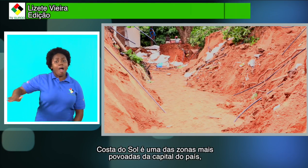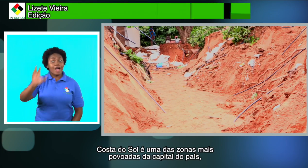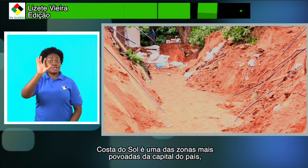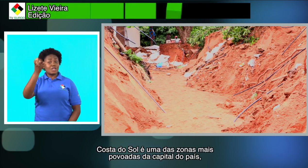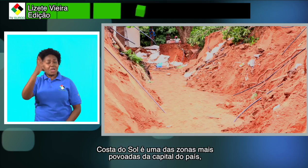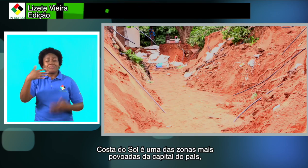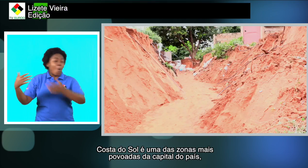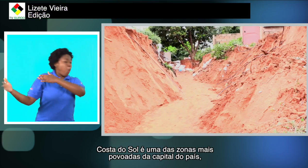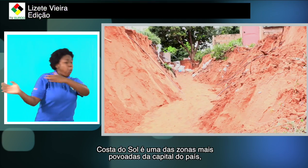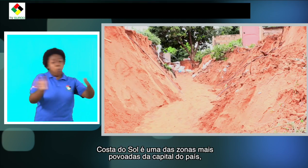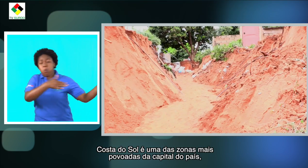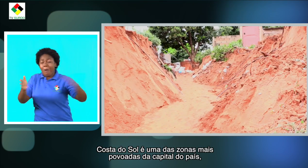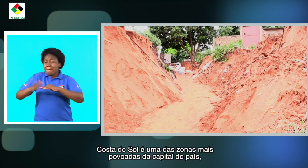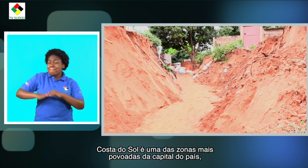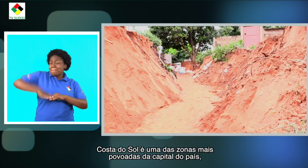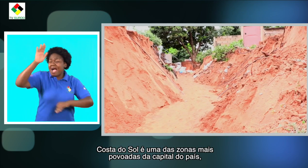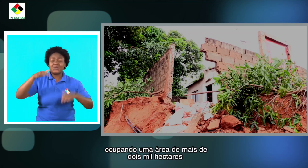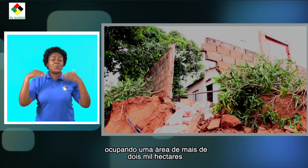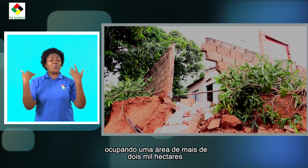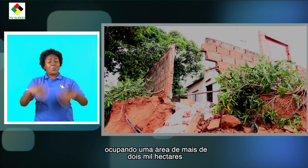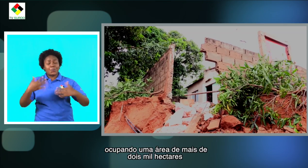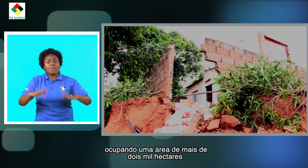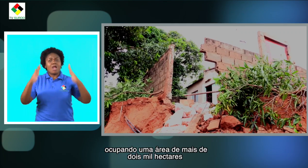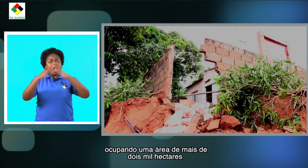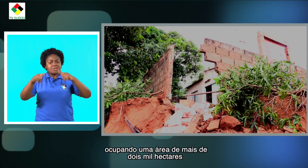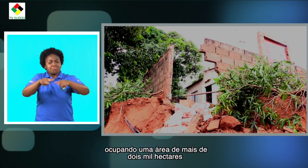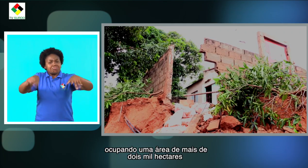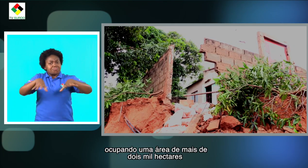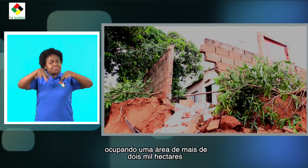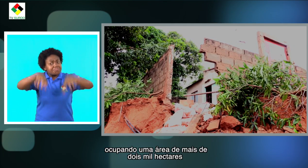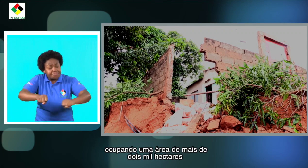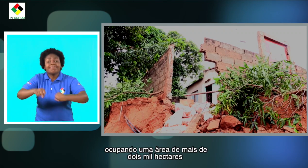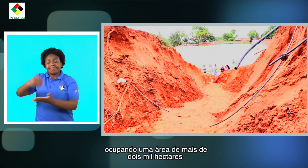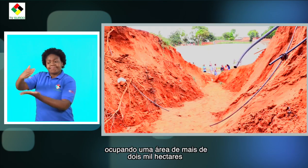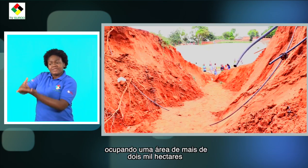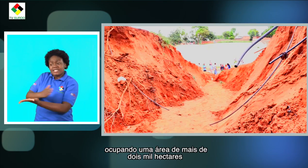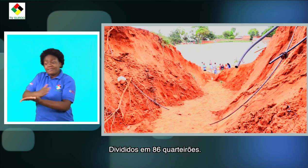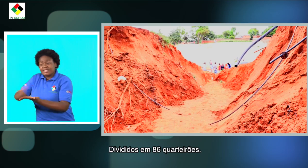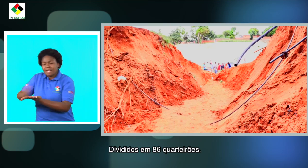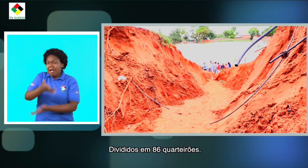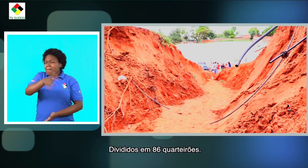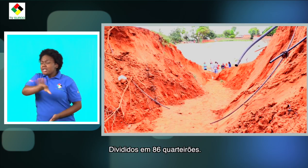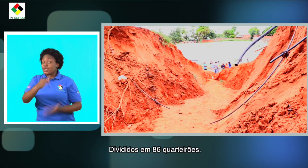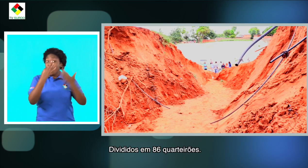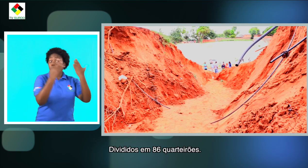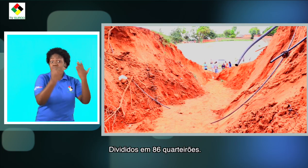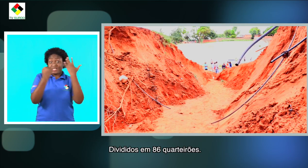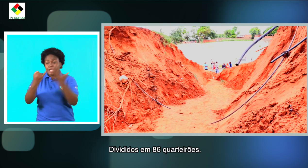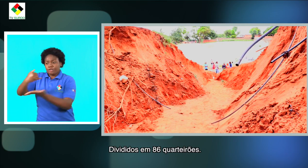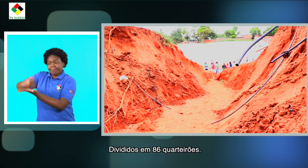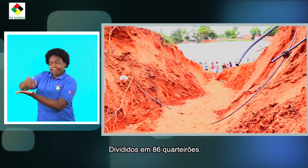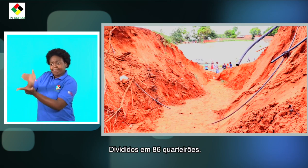Costa do Sol é uma das zonas mais povoadas da capital do país, ocupando uma área de mais de 2 mil hectares, divididos em 86